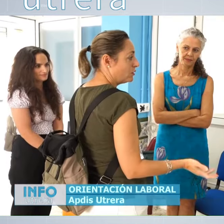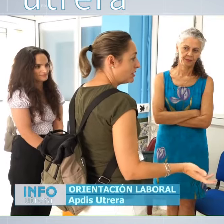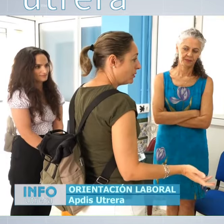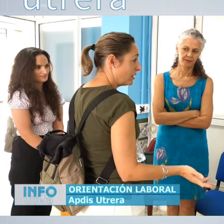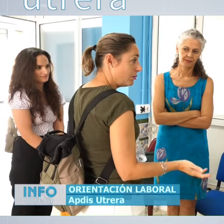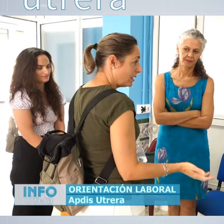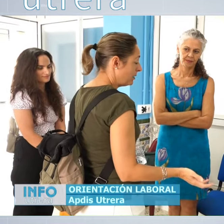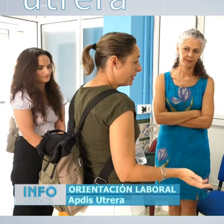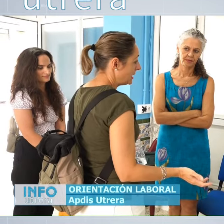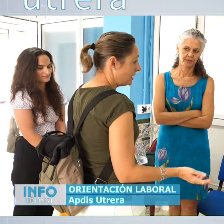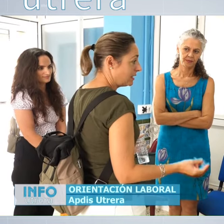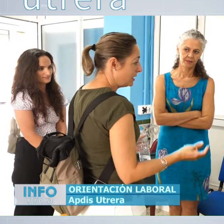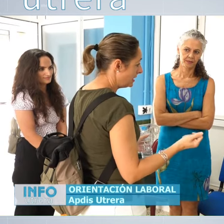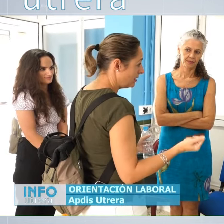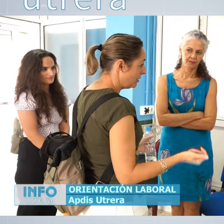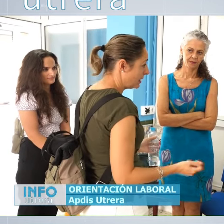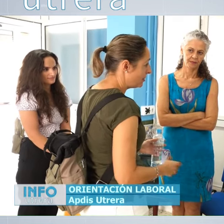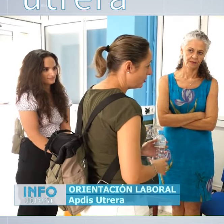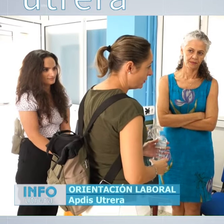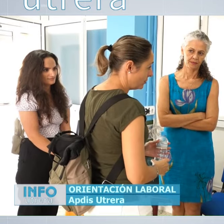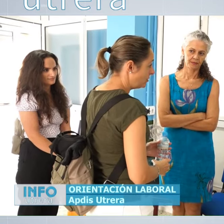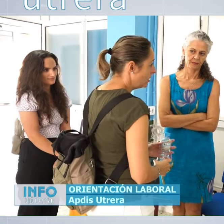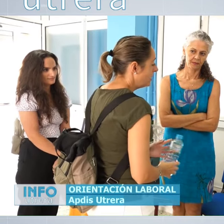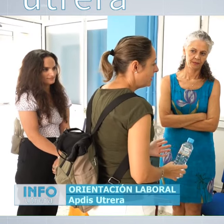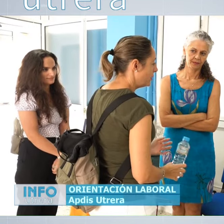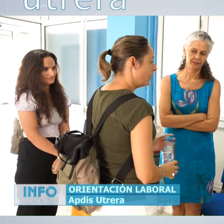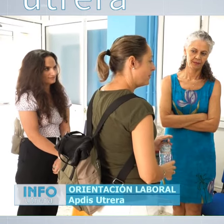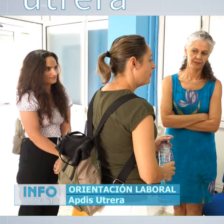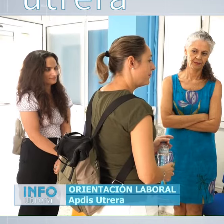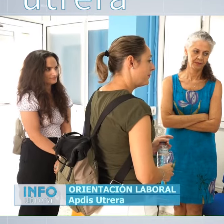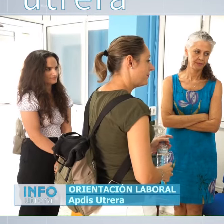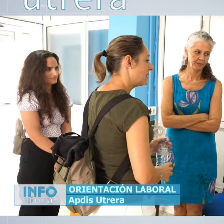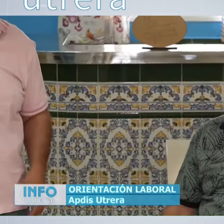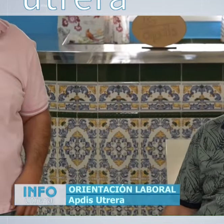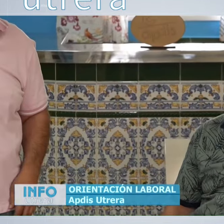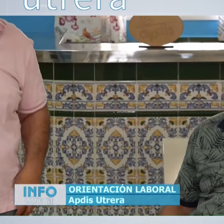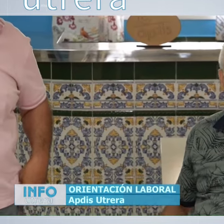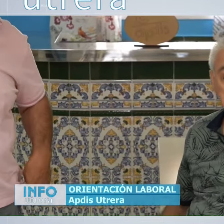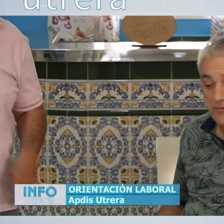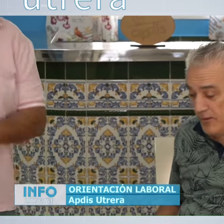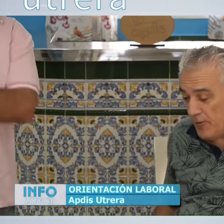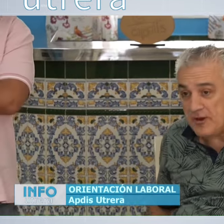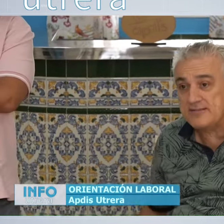manos del secretario de la asociación, José Vargas, y de Juan José Lara, el presidente de COCENFE.